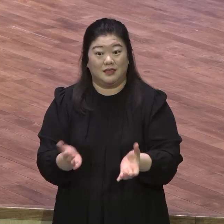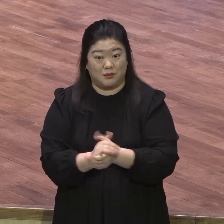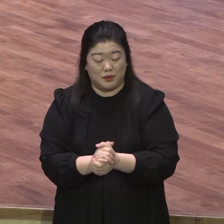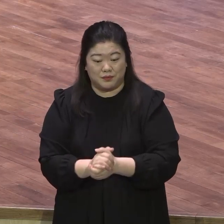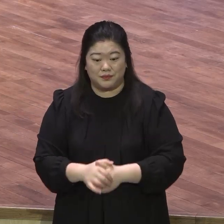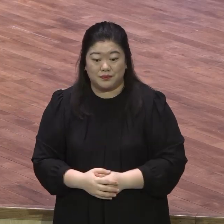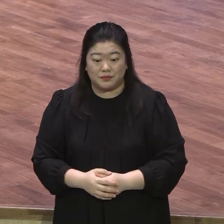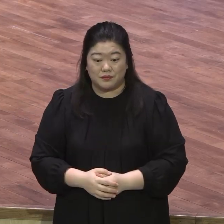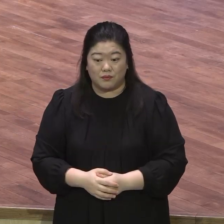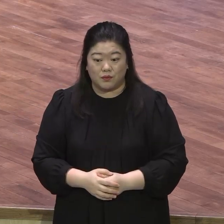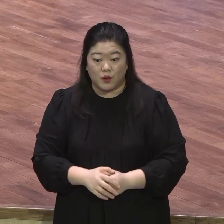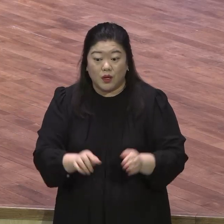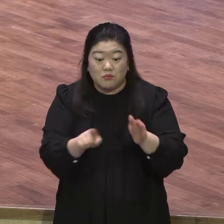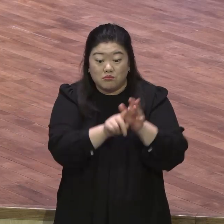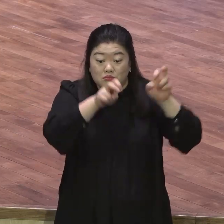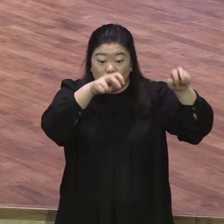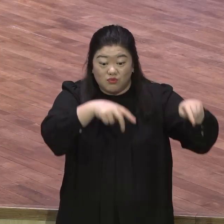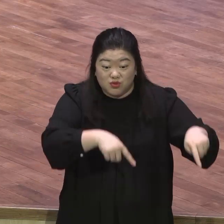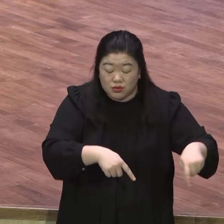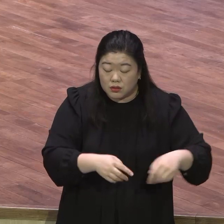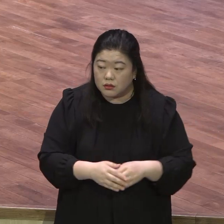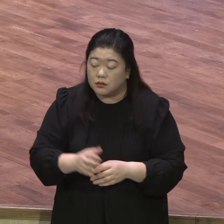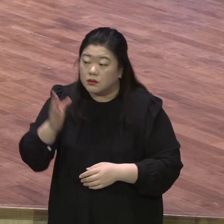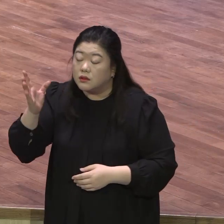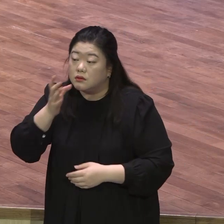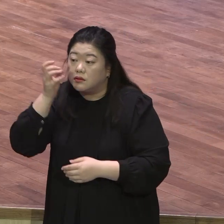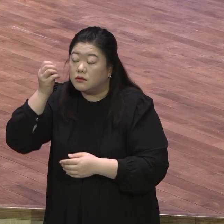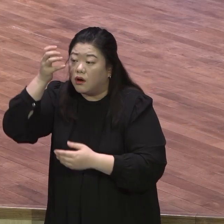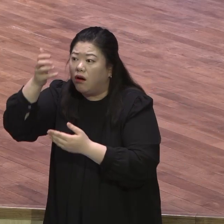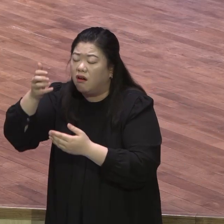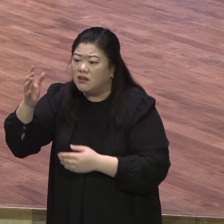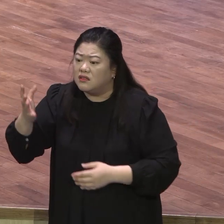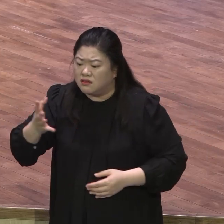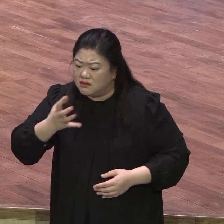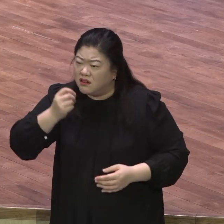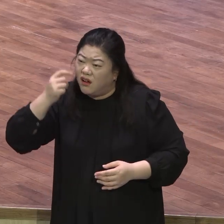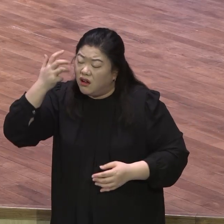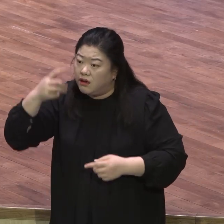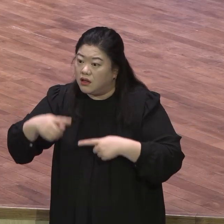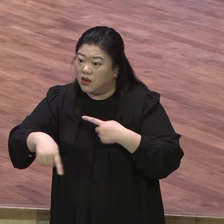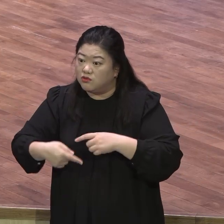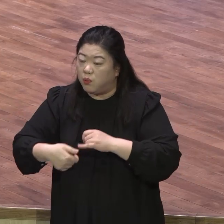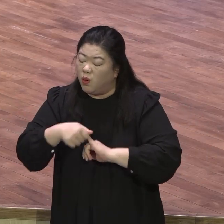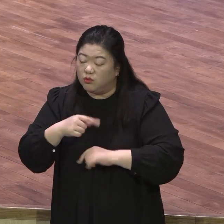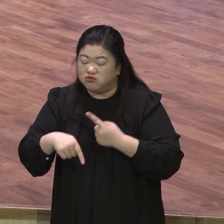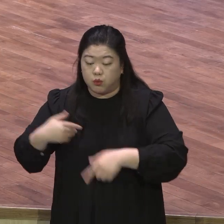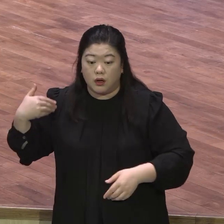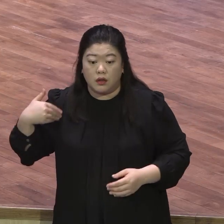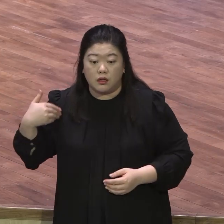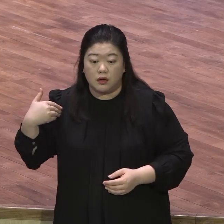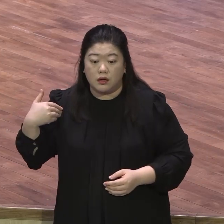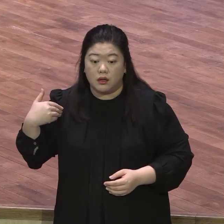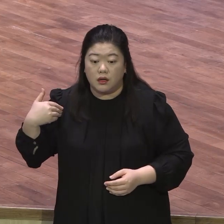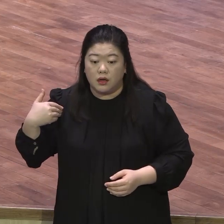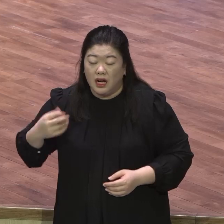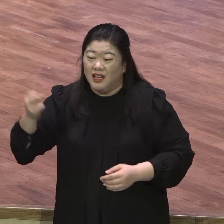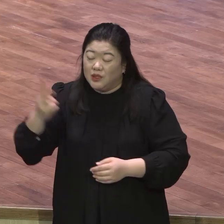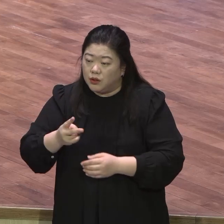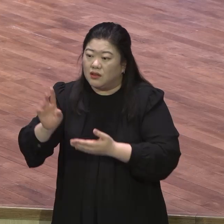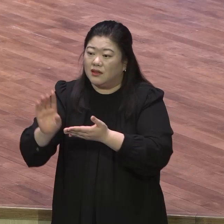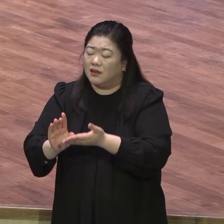불신자들은 전혀 모릅니다. 영적 대화 안되잖아요. 그렇죠. 불신자가 대화 안됩니다. 무슨 말인지 못 알아들어요.